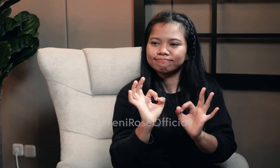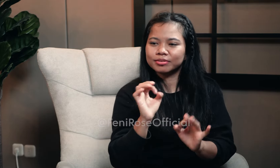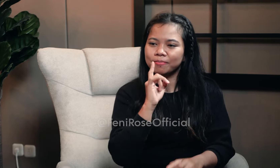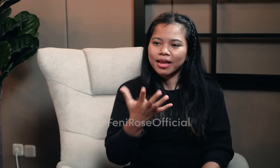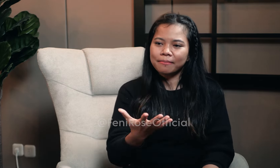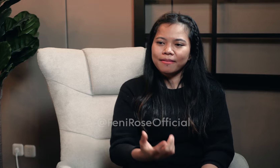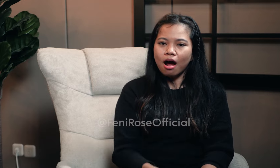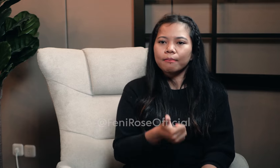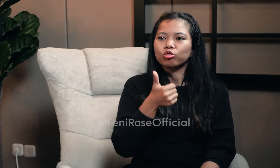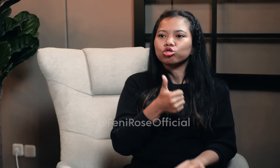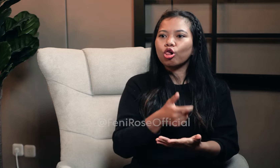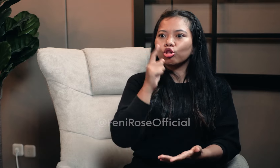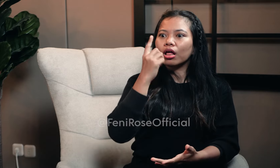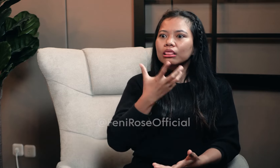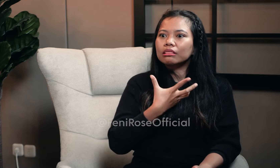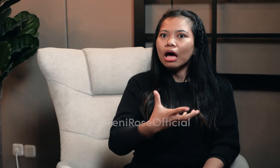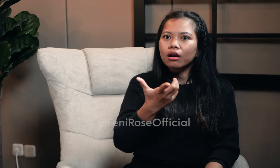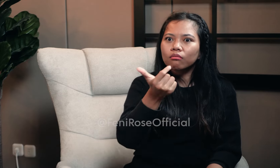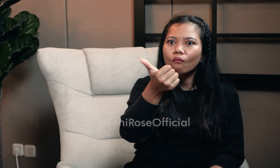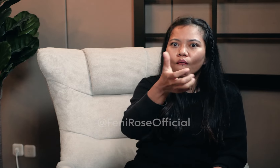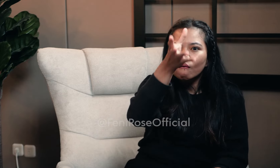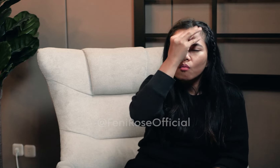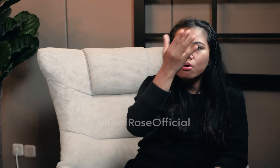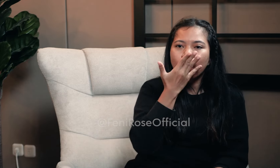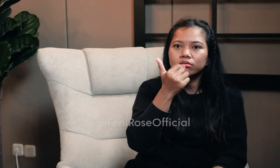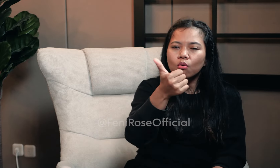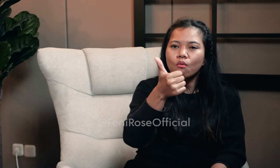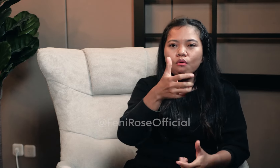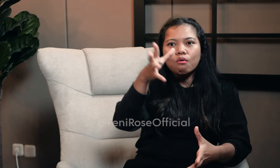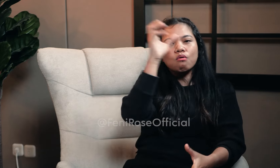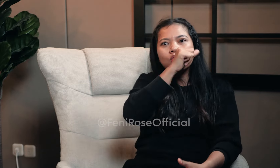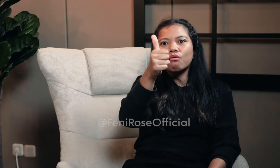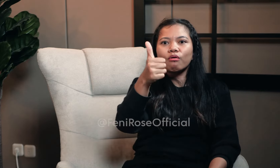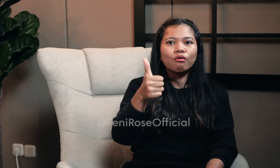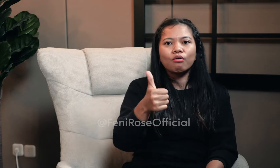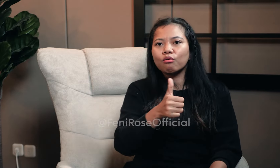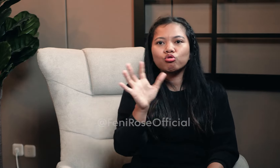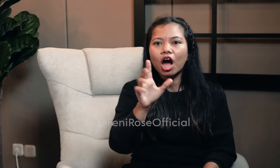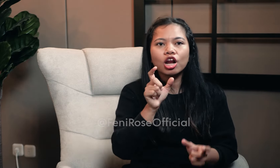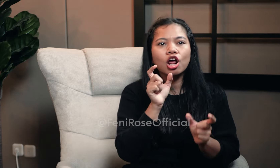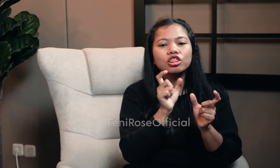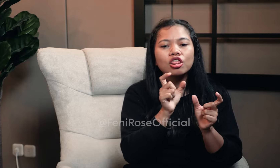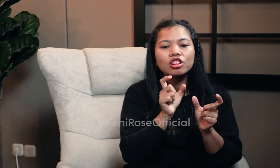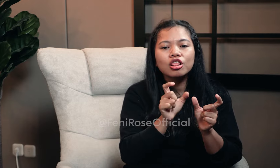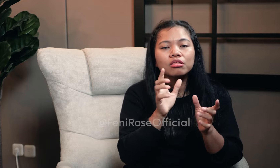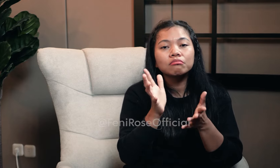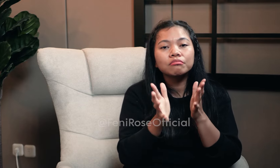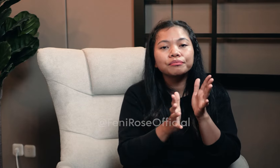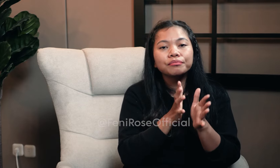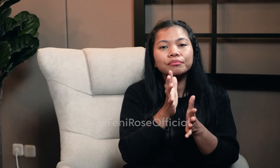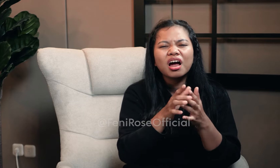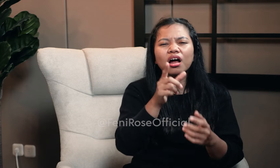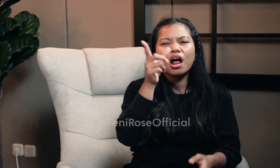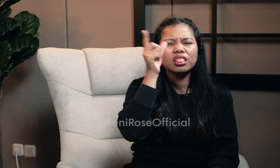saya viral seperti ini ya ini bagaimana dan teman-teman Tul itu responnya positif dan menarik dan